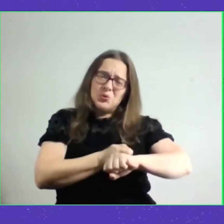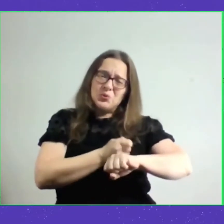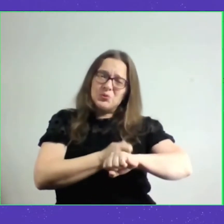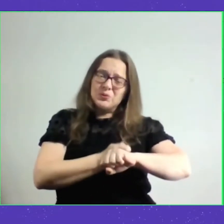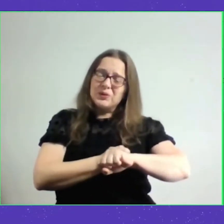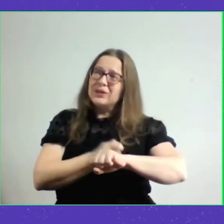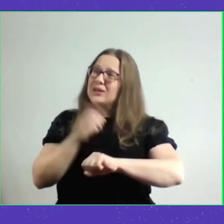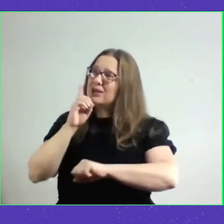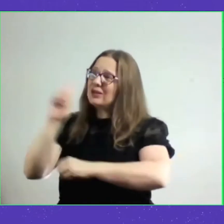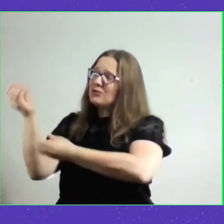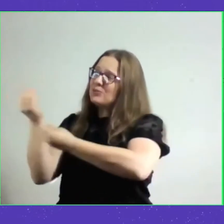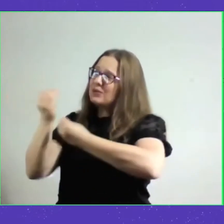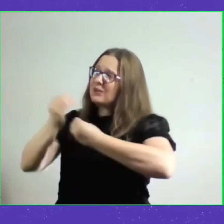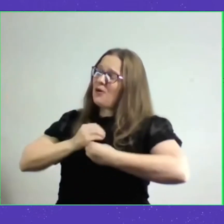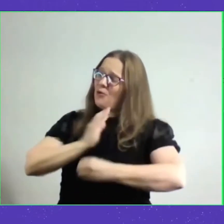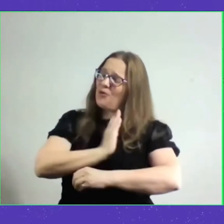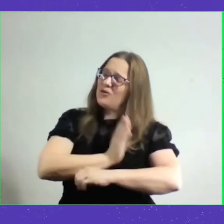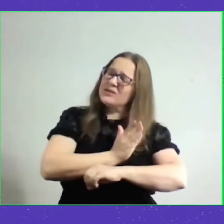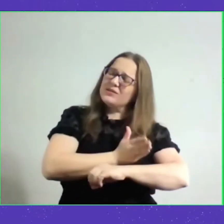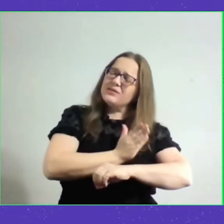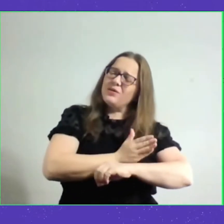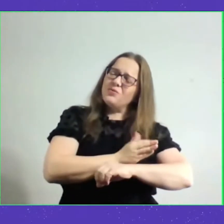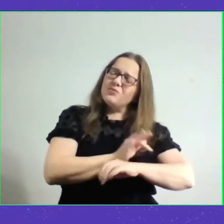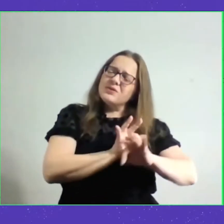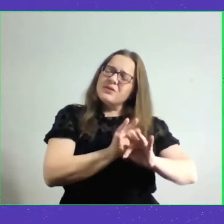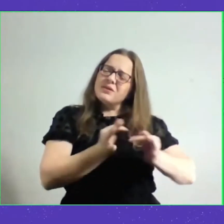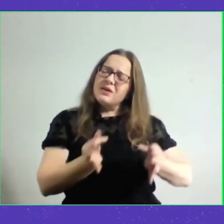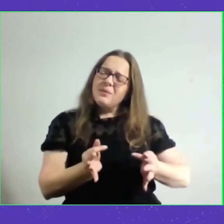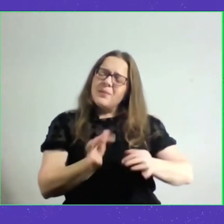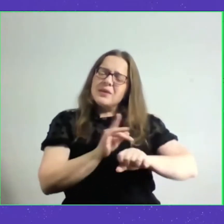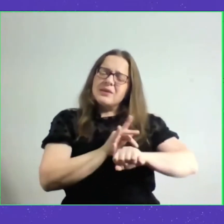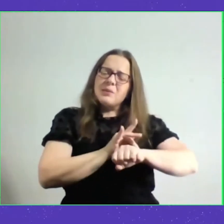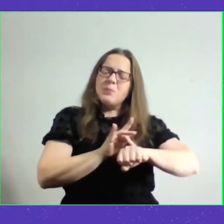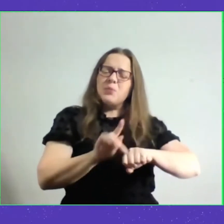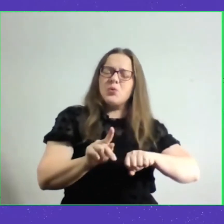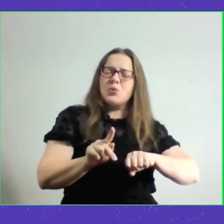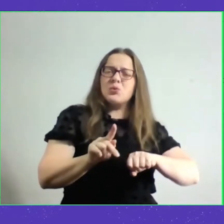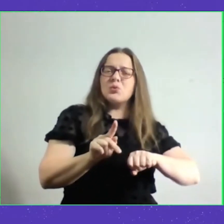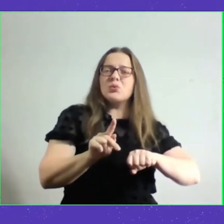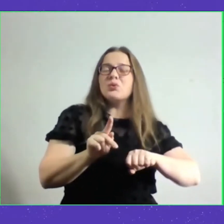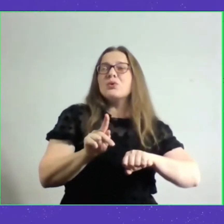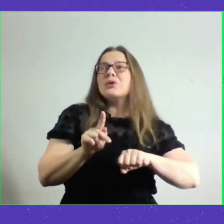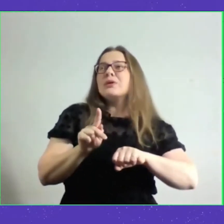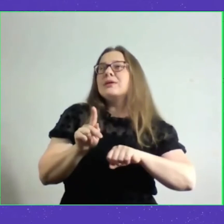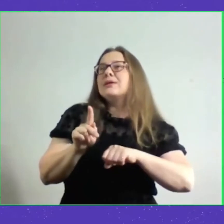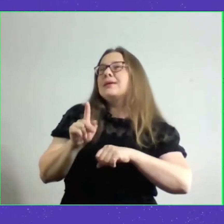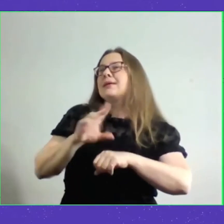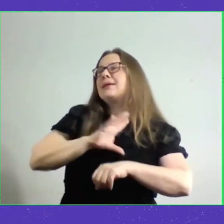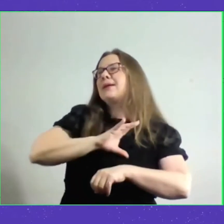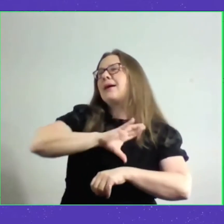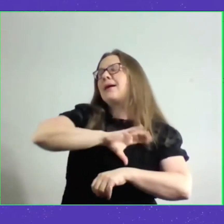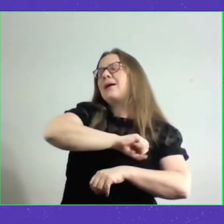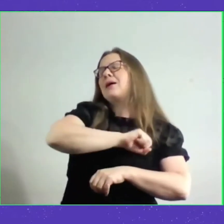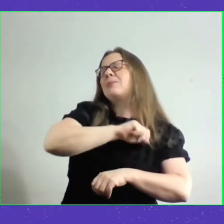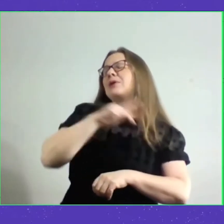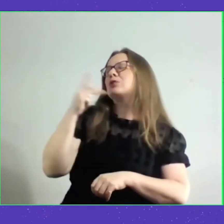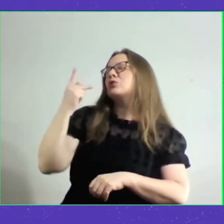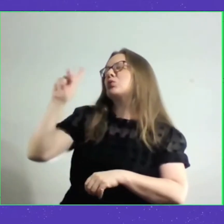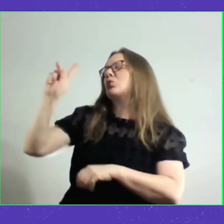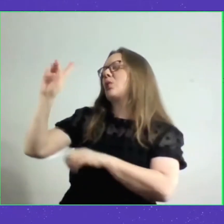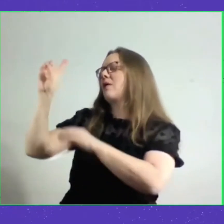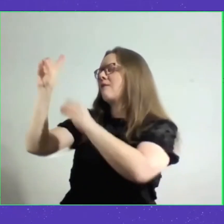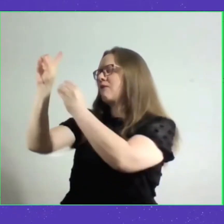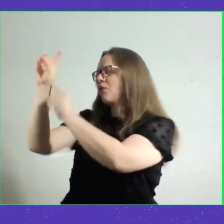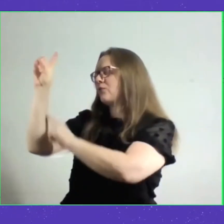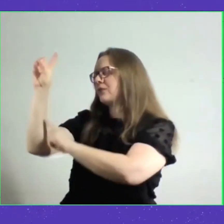carne. Que seja sensível a Ti, a Tua vontade. Você pode orar assim hoje à noite para o